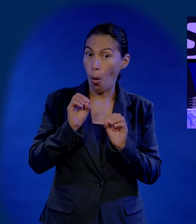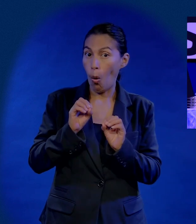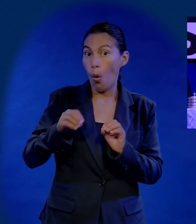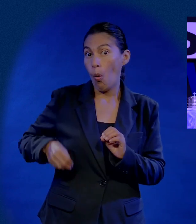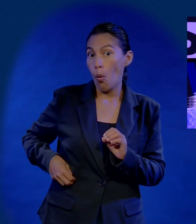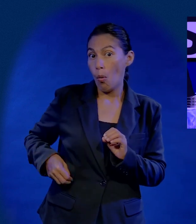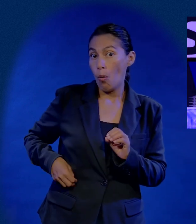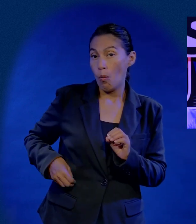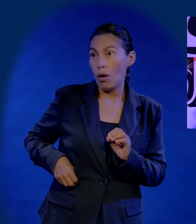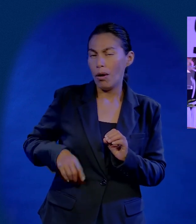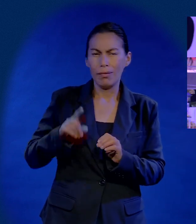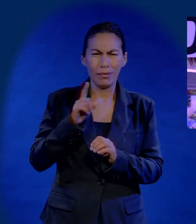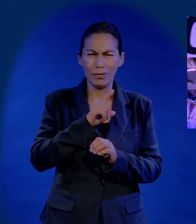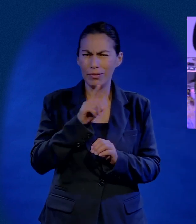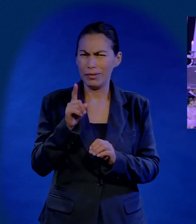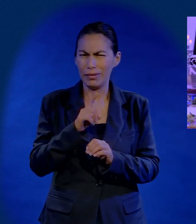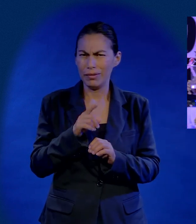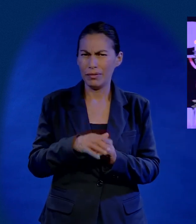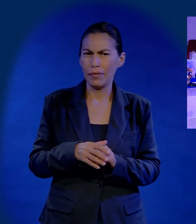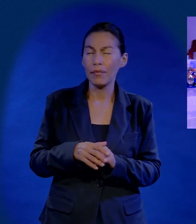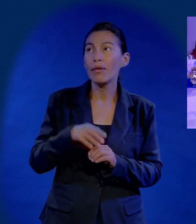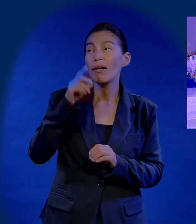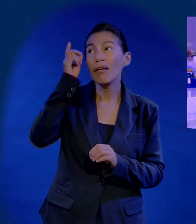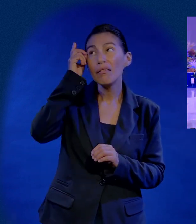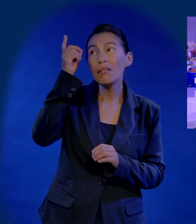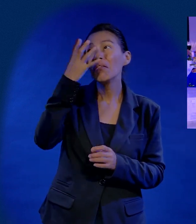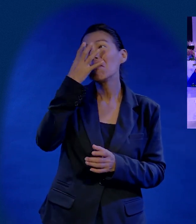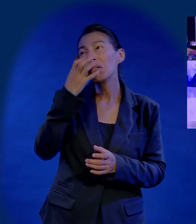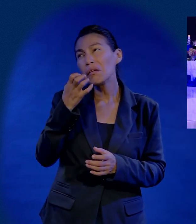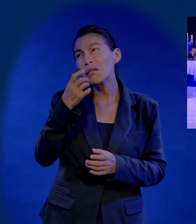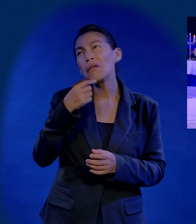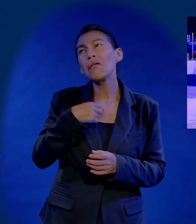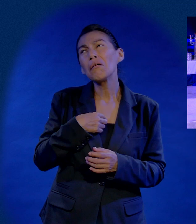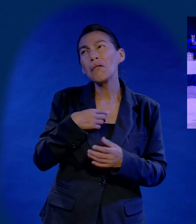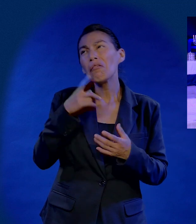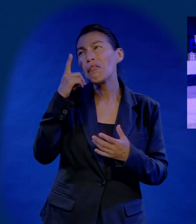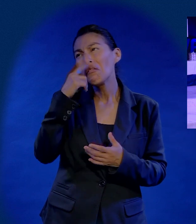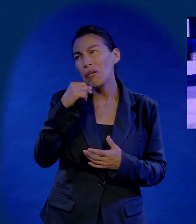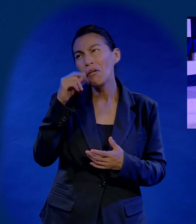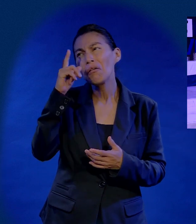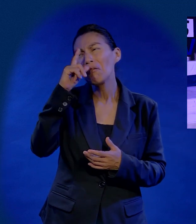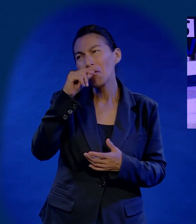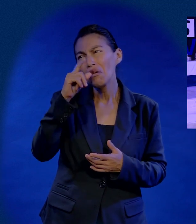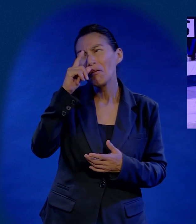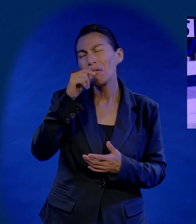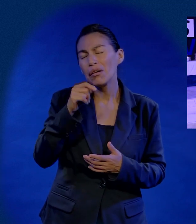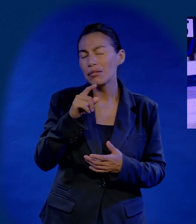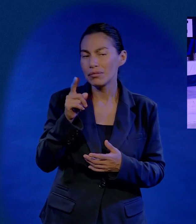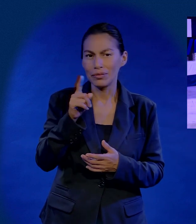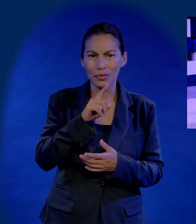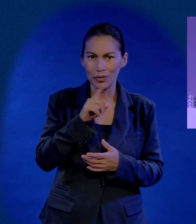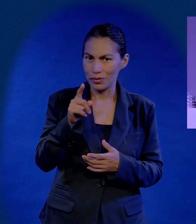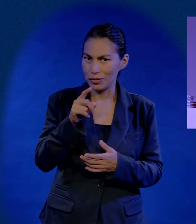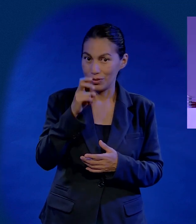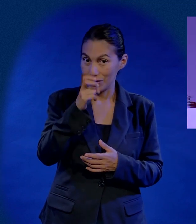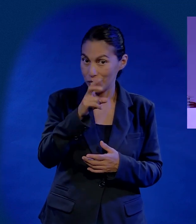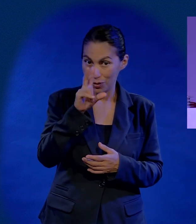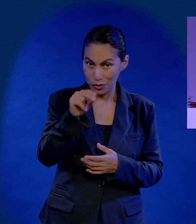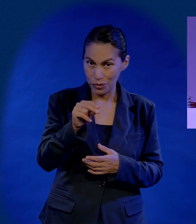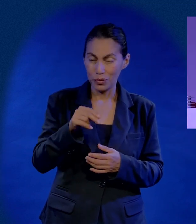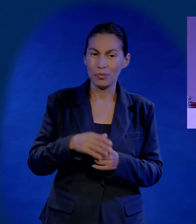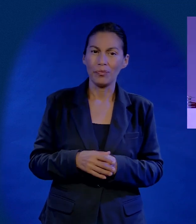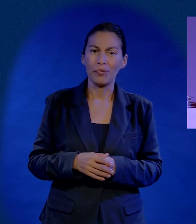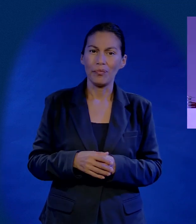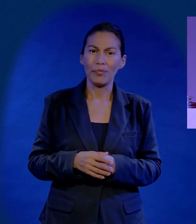No, Señor, no. Tampoco por culpa. Ay, Dios se va a poner triste porque le estoy fallando. Ay, qué van.